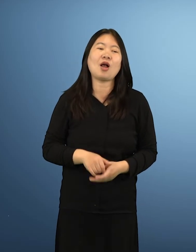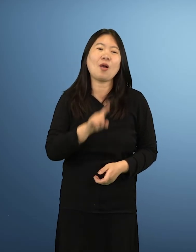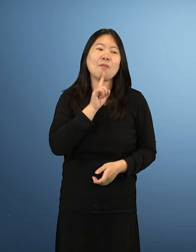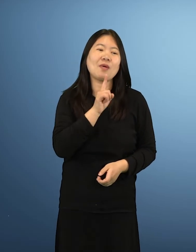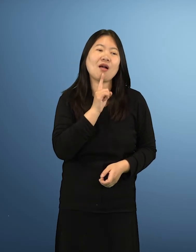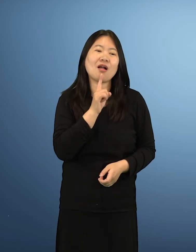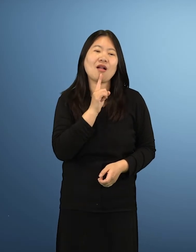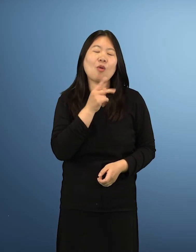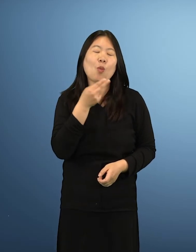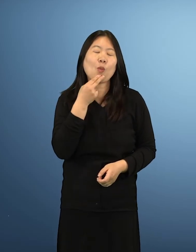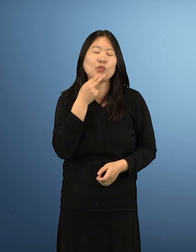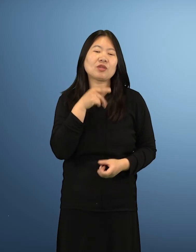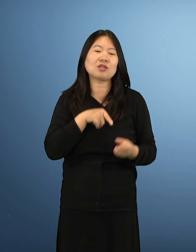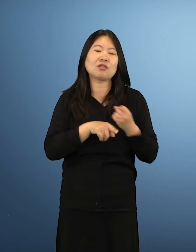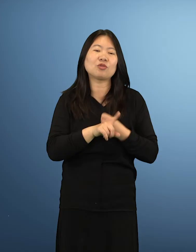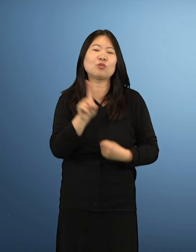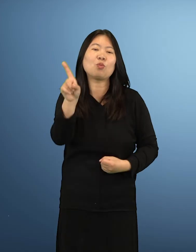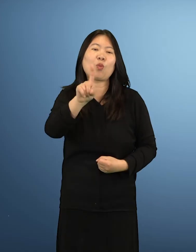지적하거나 소개하지 않았을까요?